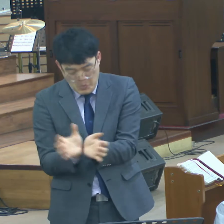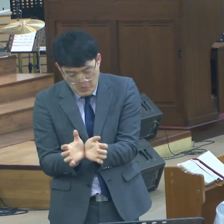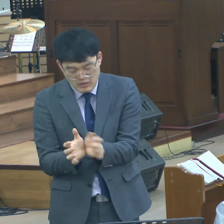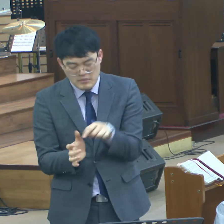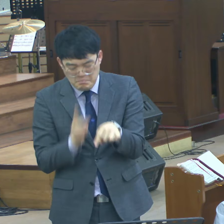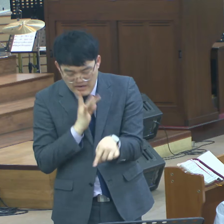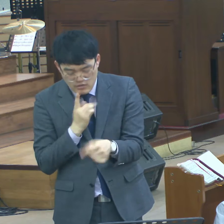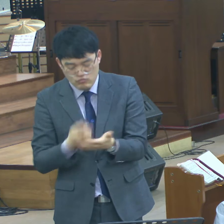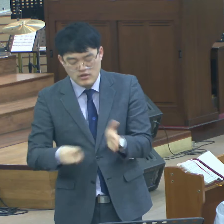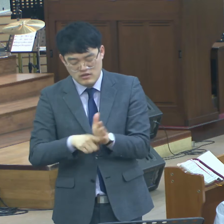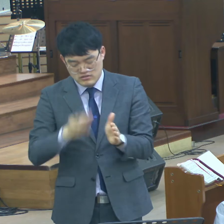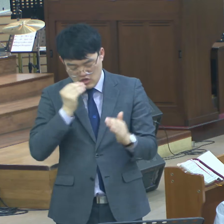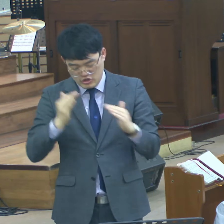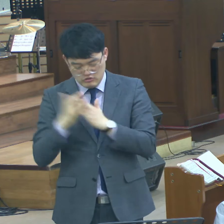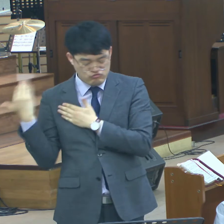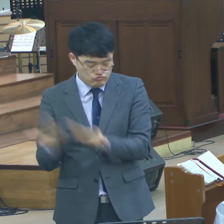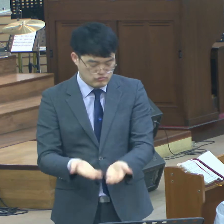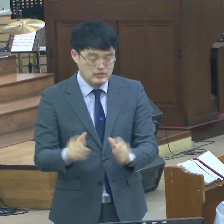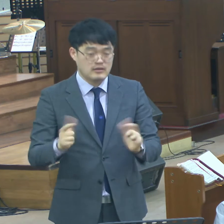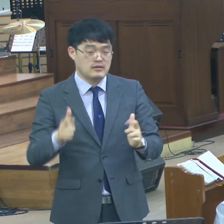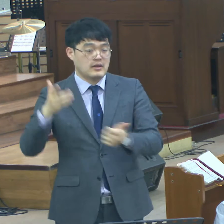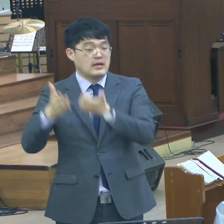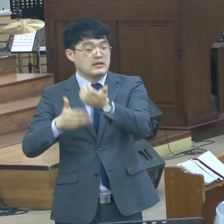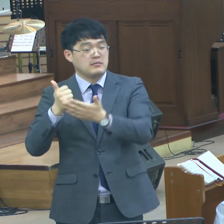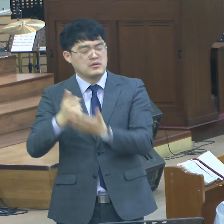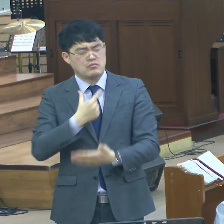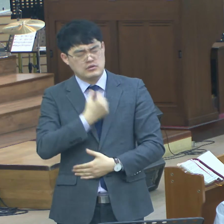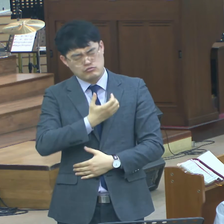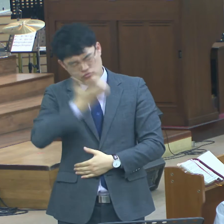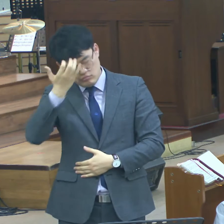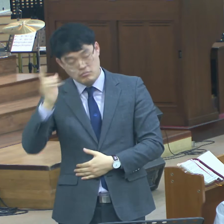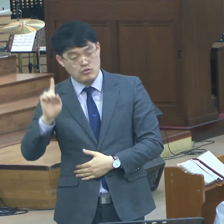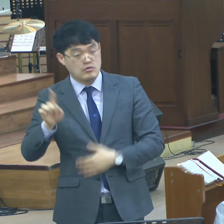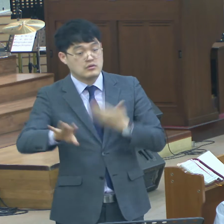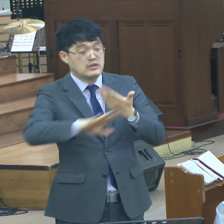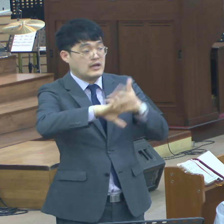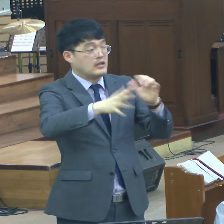주신 게 아니에요. 하나님의 꿈은 이방인들이 들어와서 예배하는 거예요.